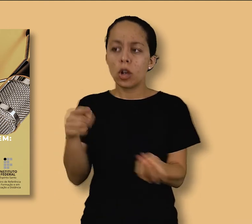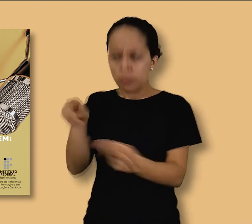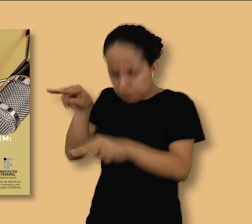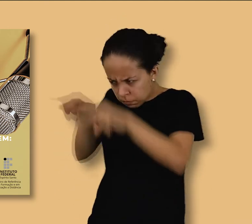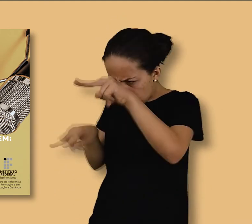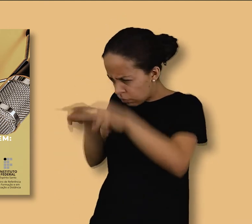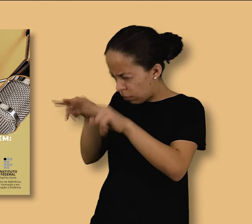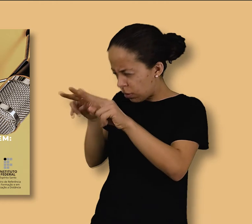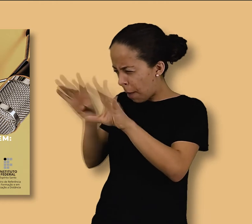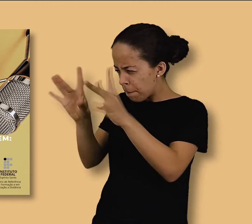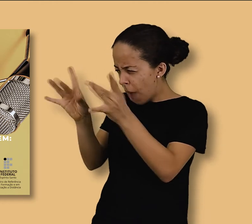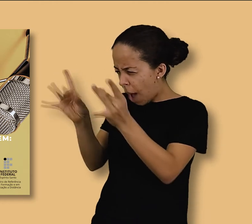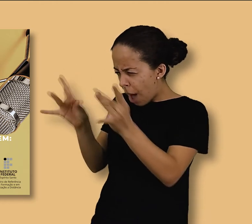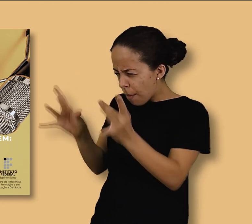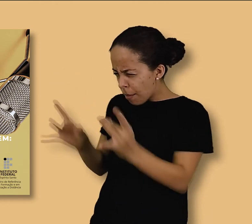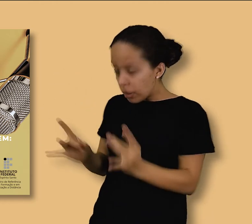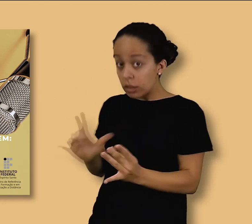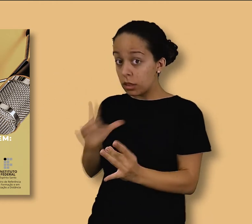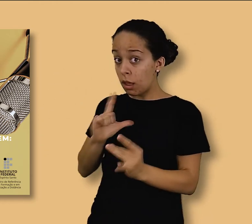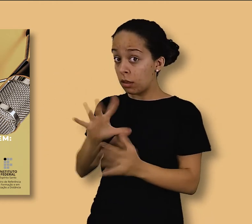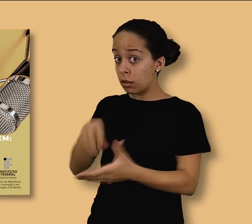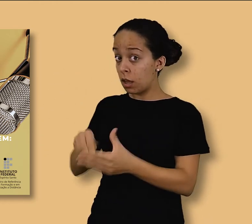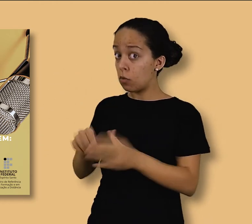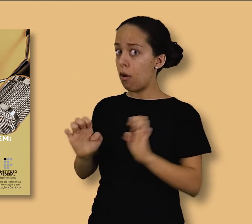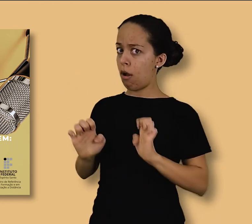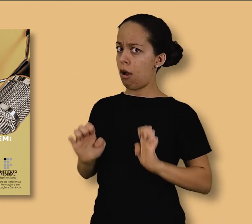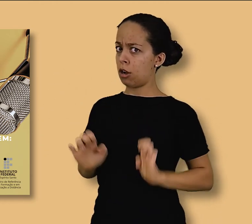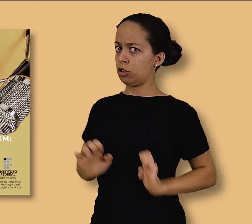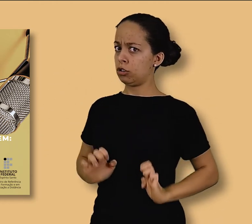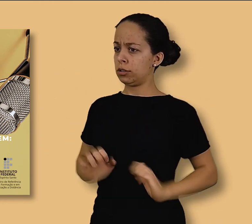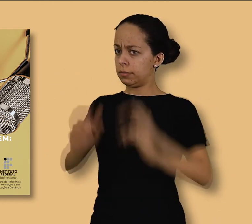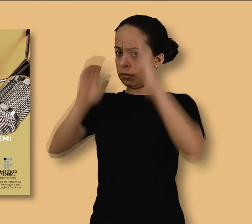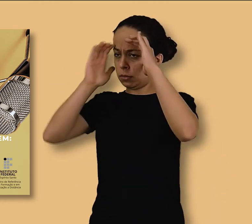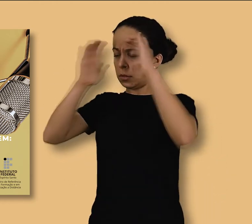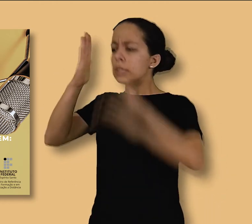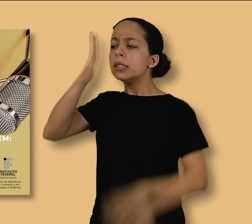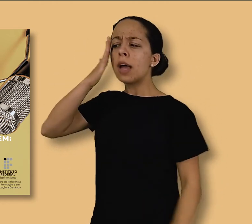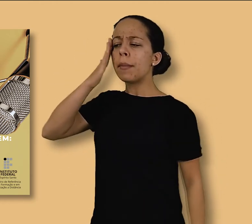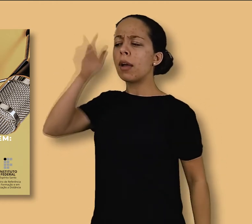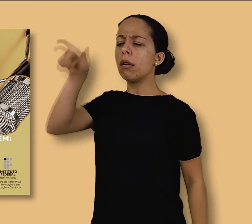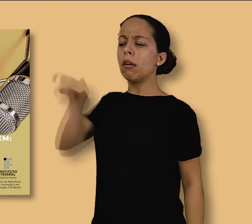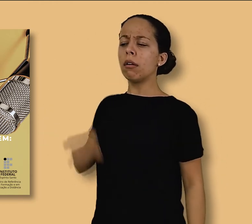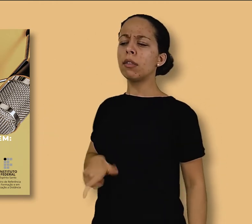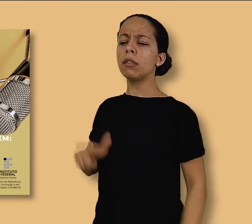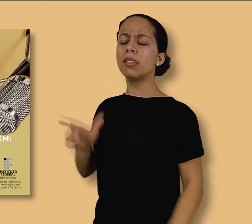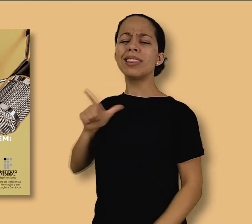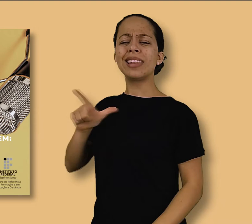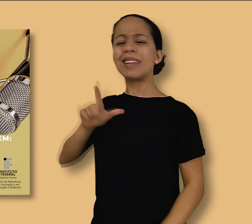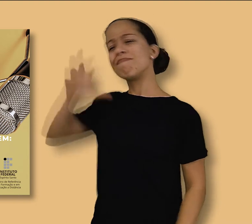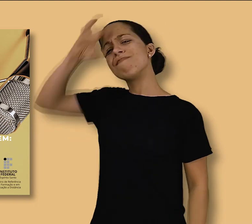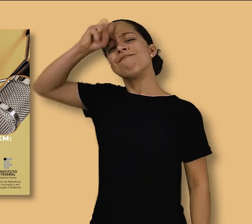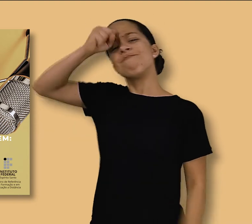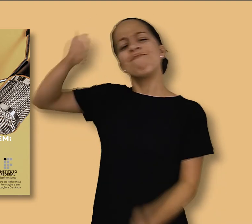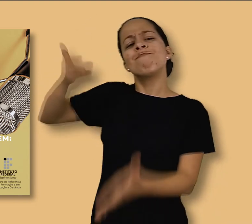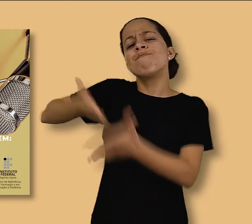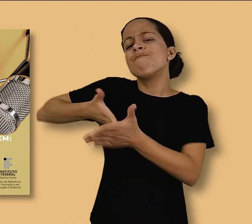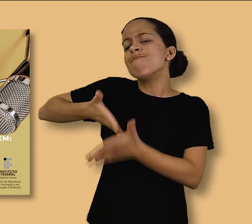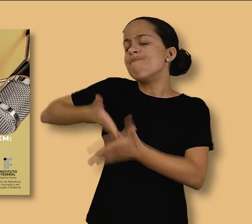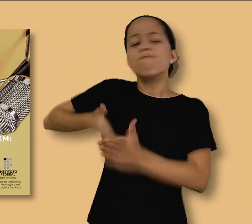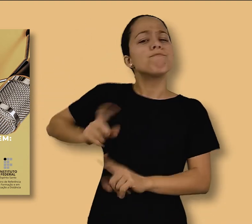uma análise ética e comprometida sobre as causas que levam a não aprendizagem é fundamental